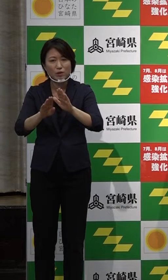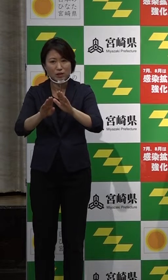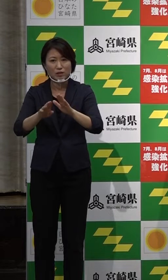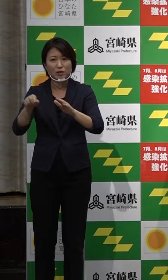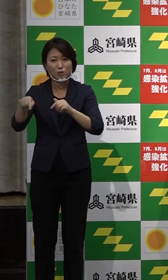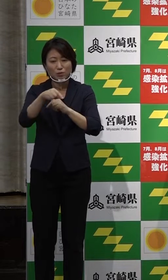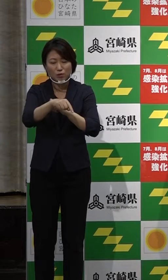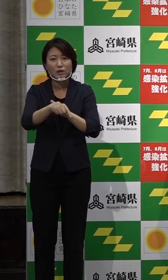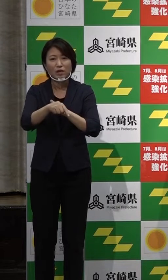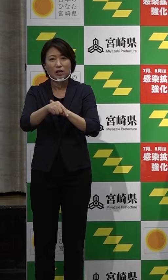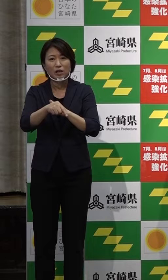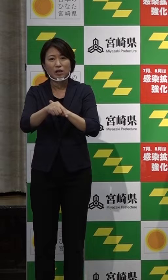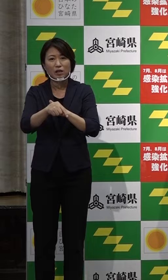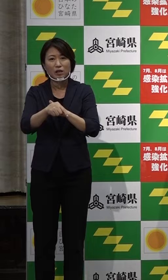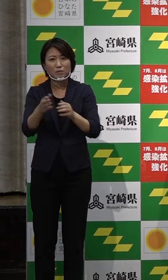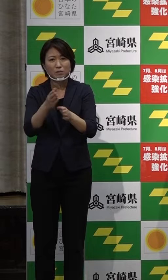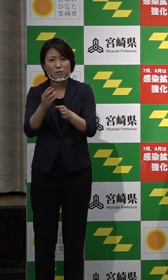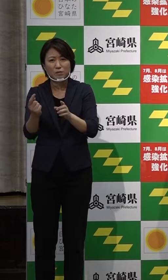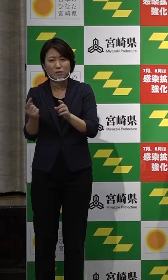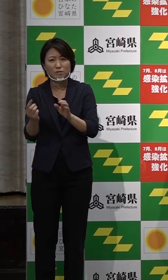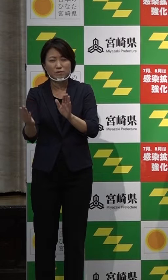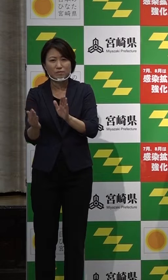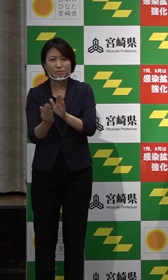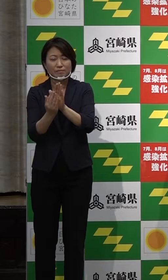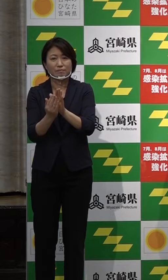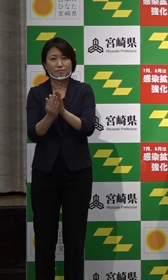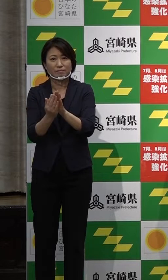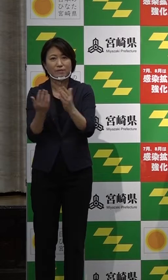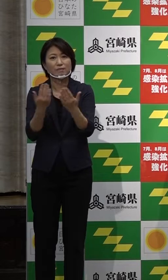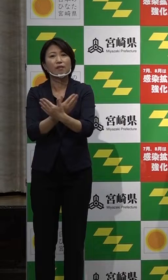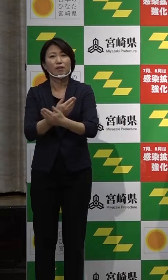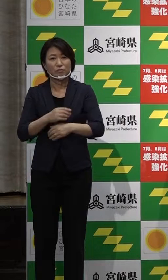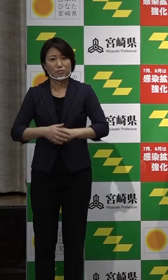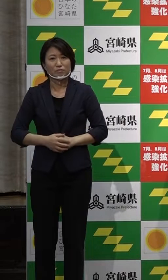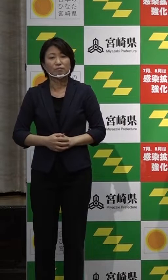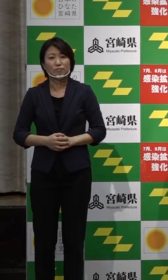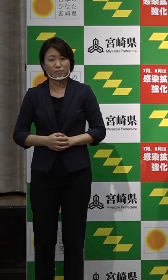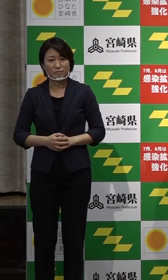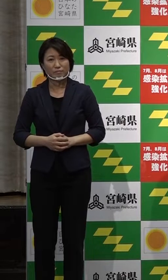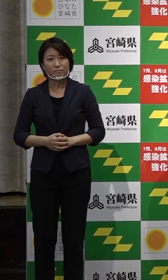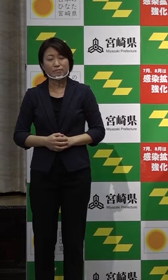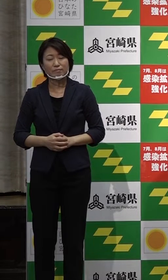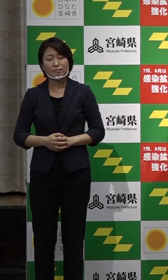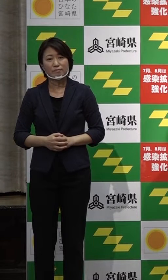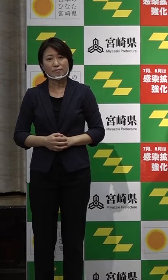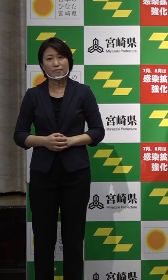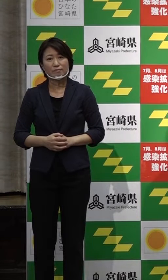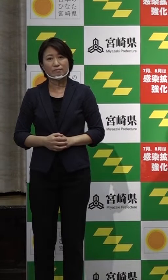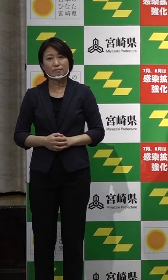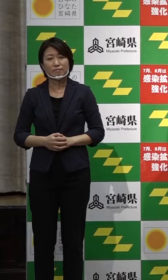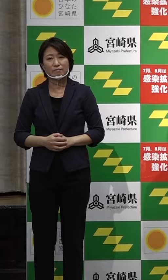域が近づきつつあるということ、それからそうですね、はい、それから、